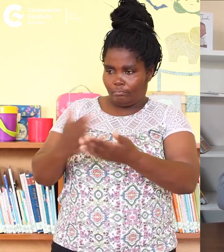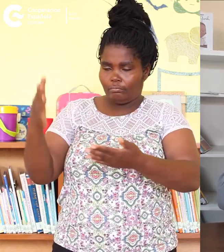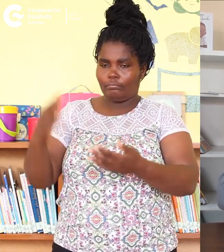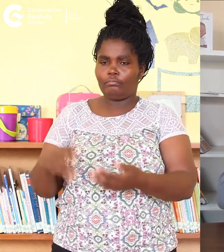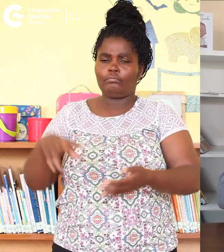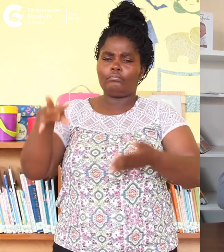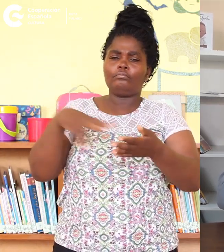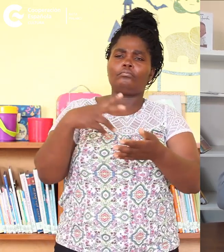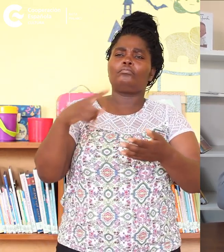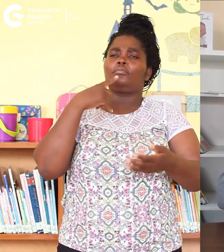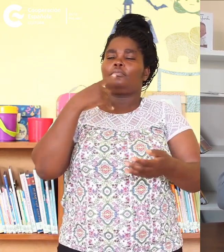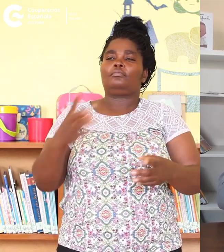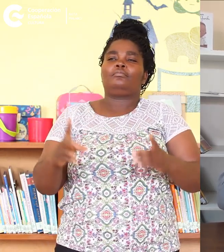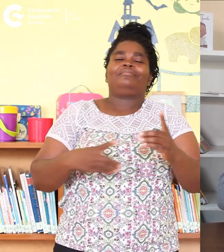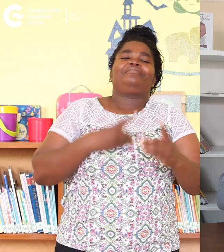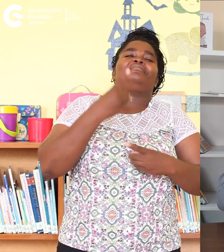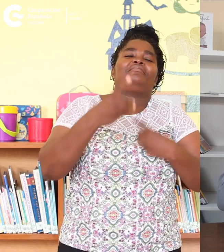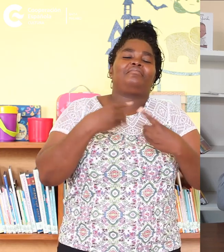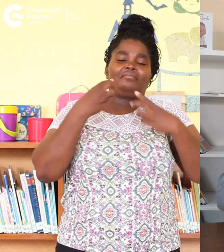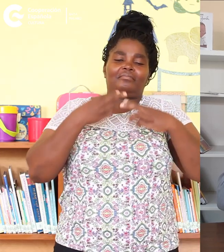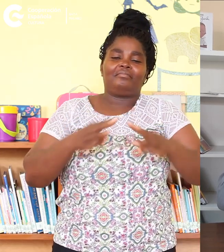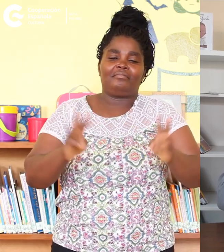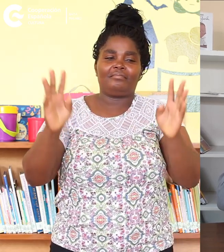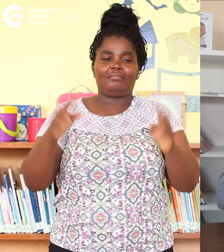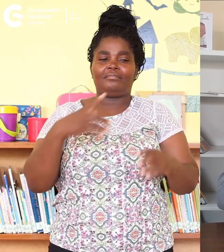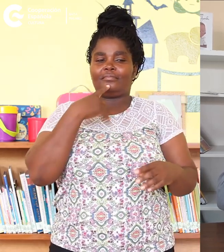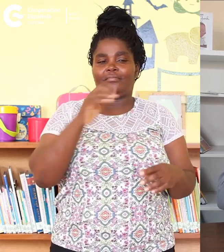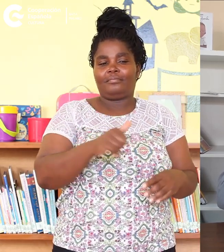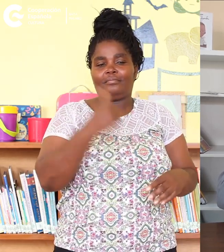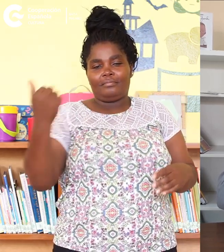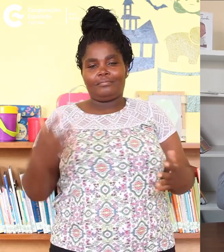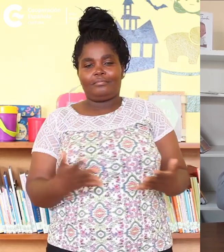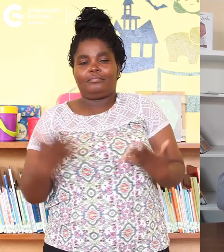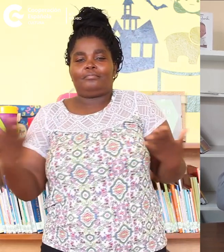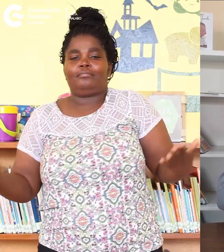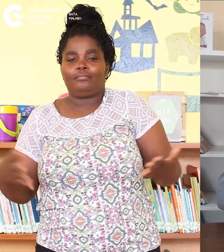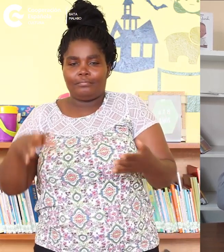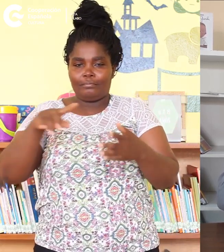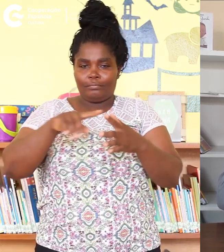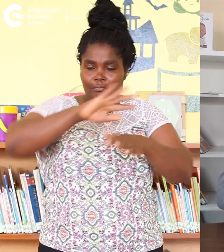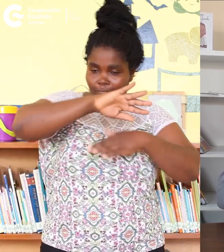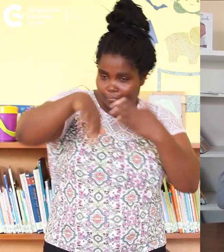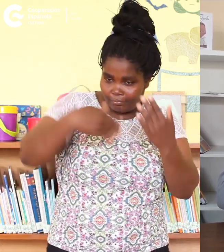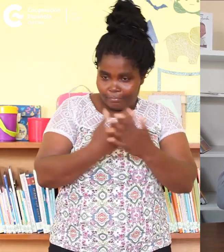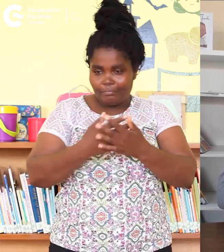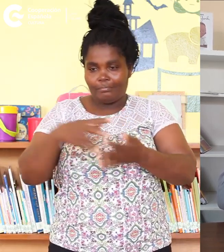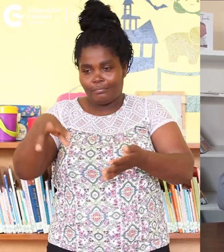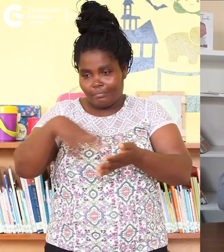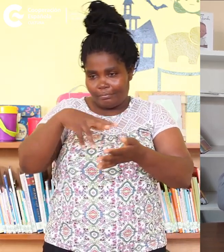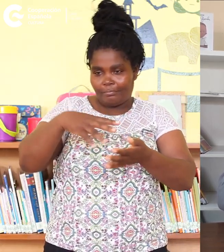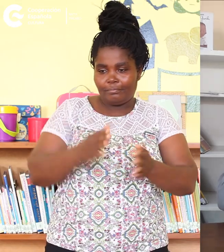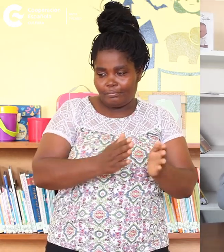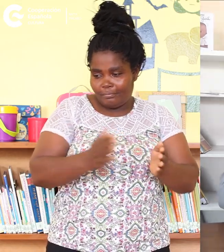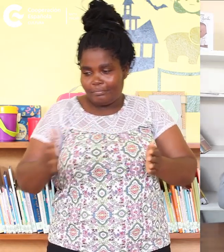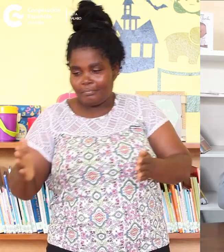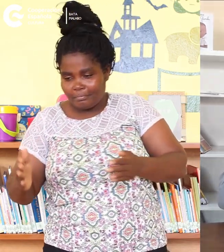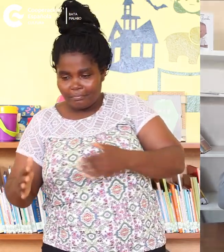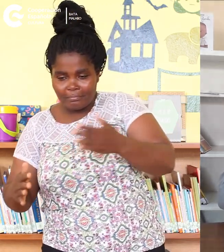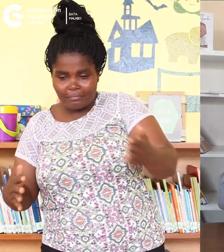Suena una canción muy divertida. Sin darse cuenta, todos empiezan a moverse de un lado a